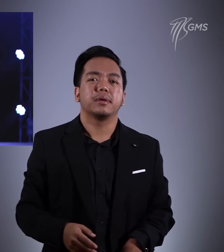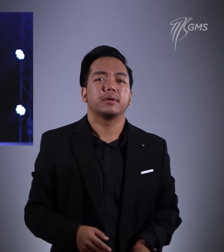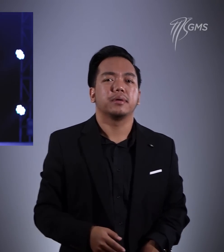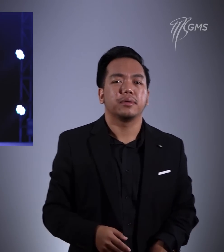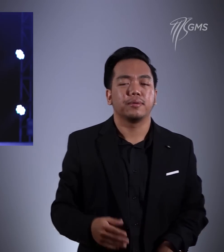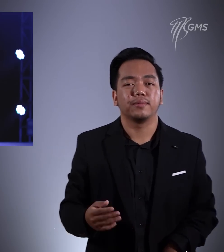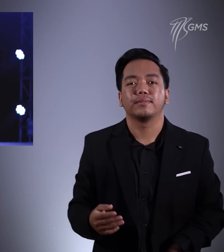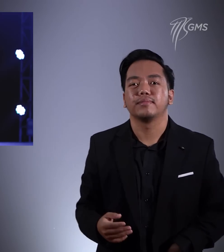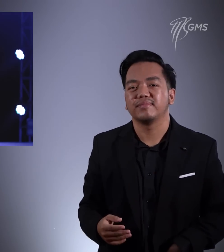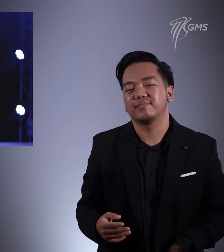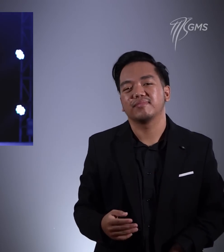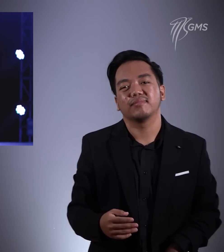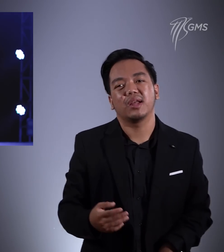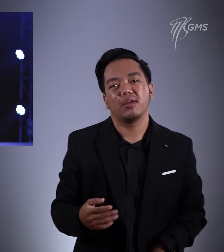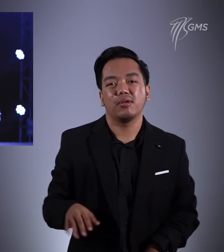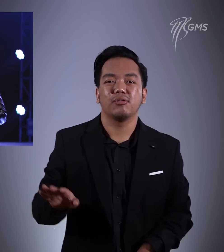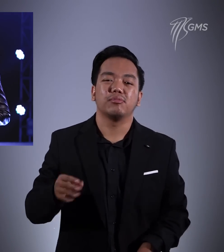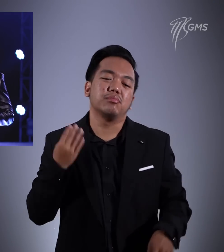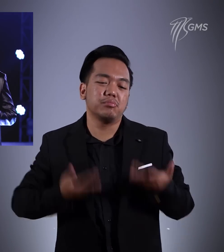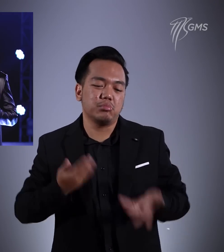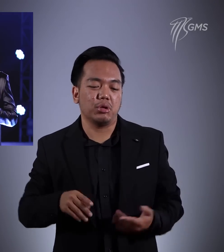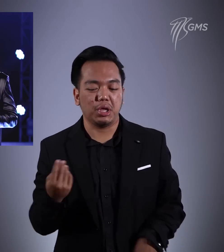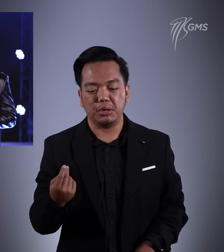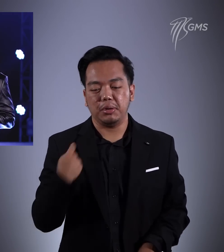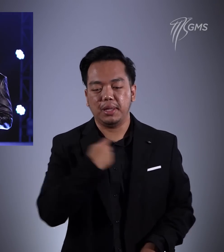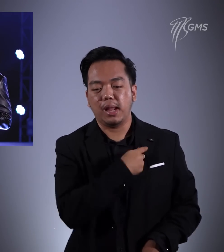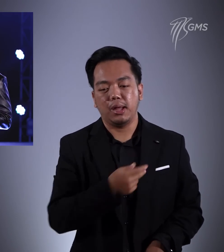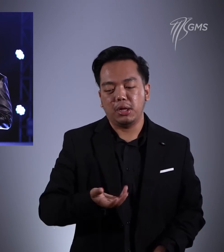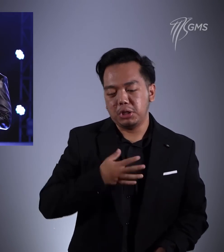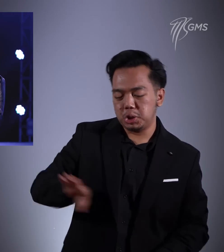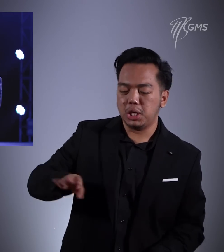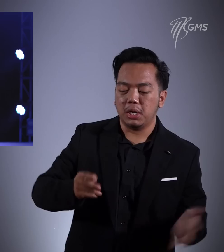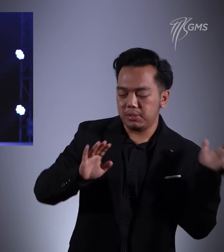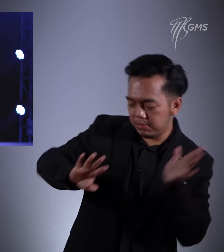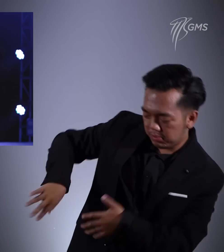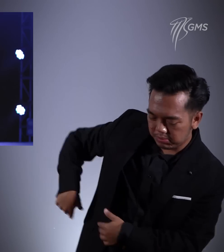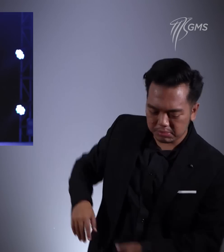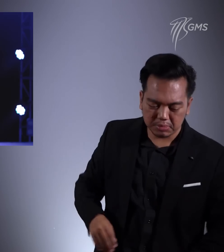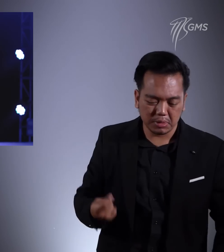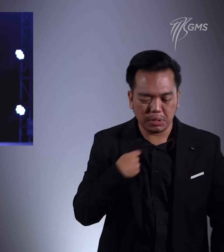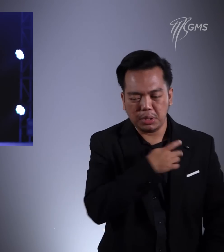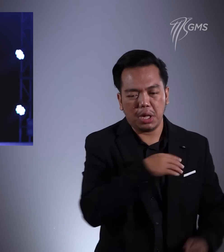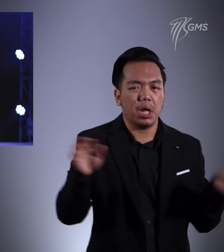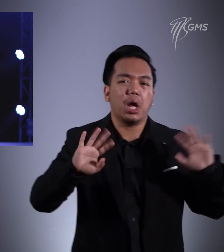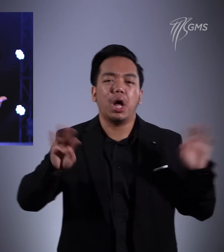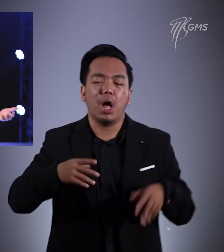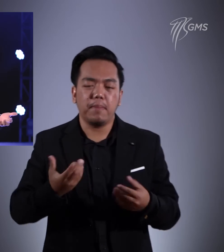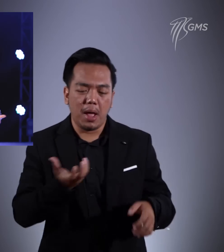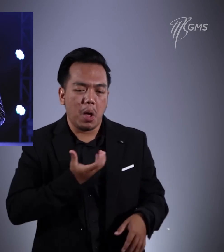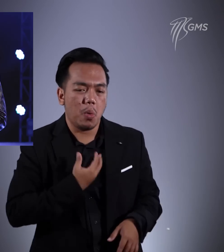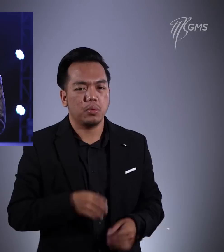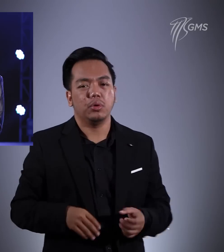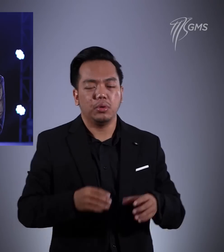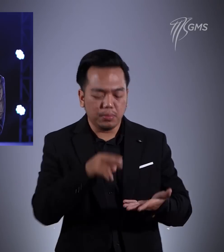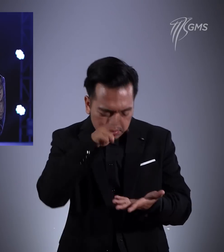langsung tinggalkan mesbah doa kita. Buat apa berdoa? Percuma. Kita nggak lagi baca Alkitab, ngapain kuatkan diri sendiri, nggak ada